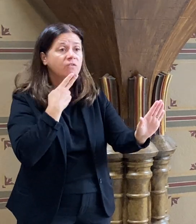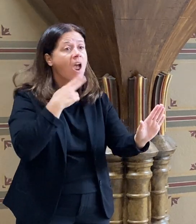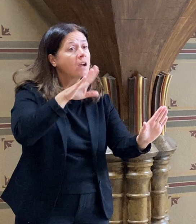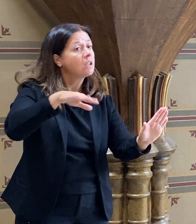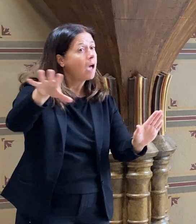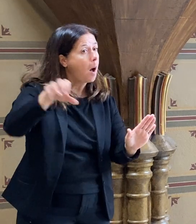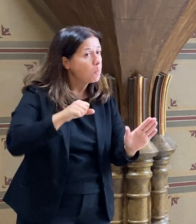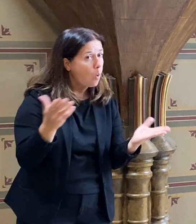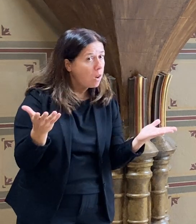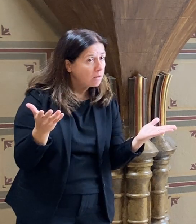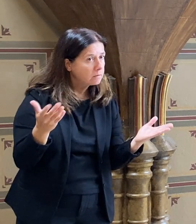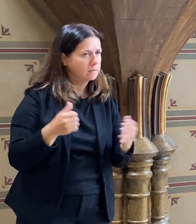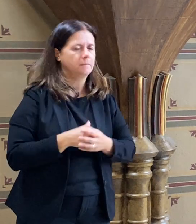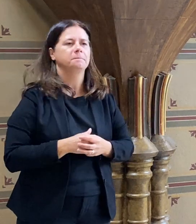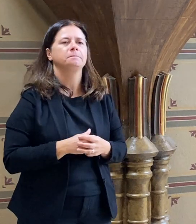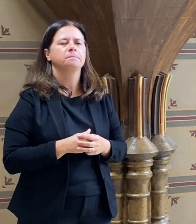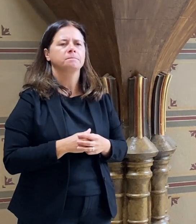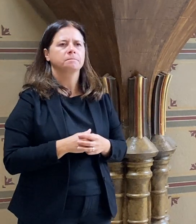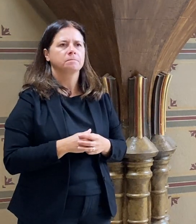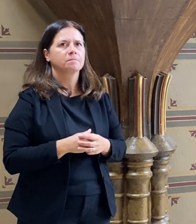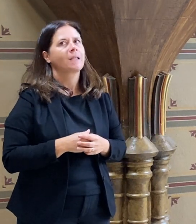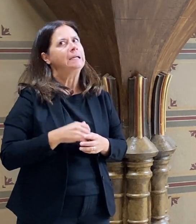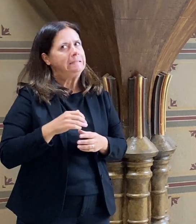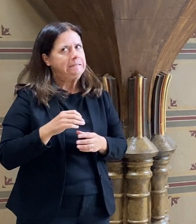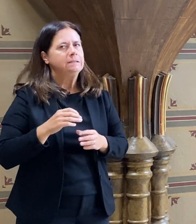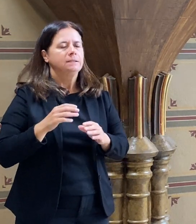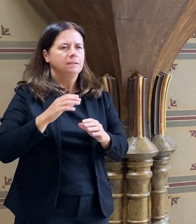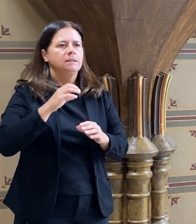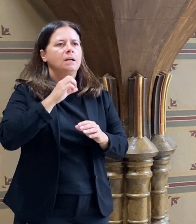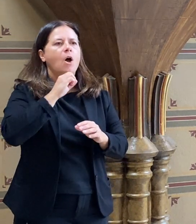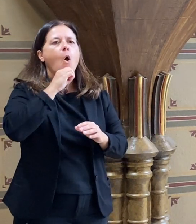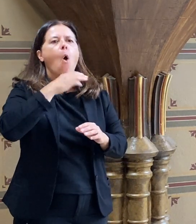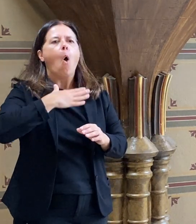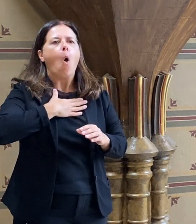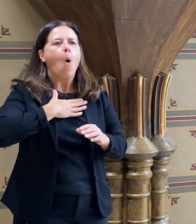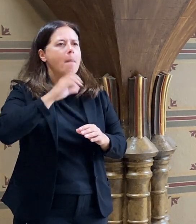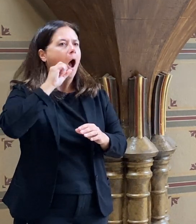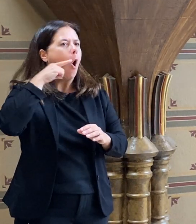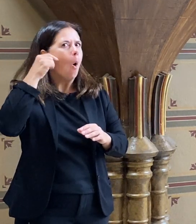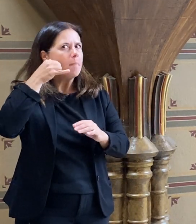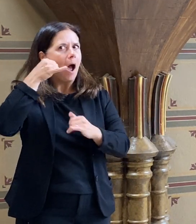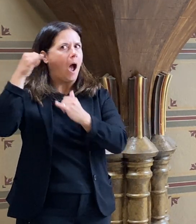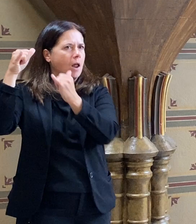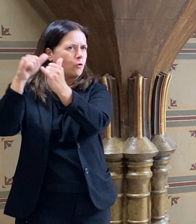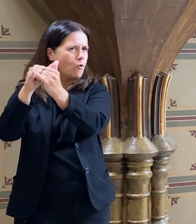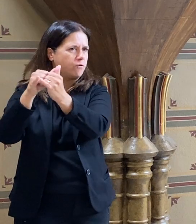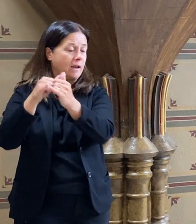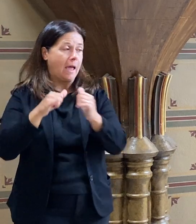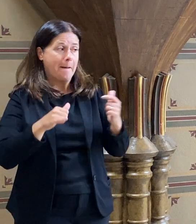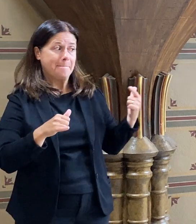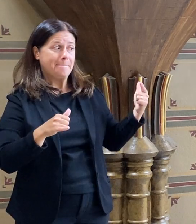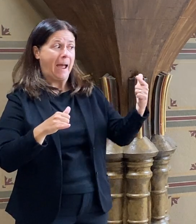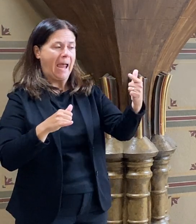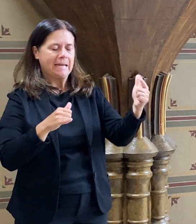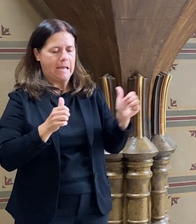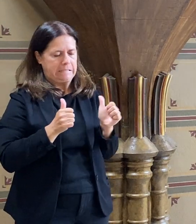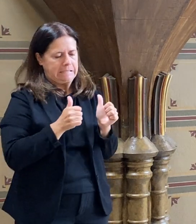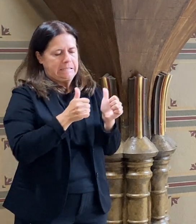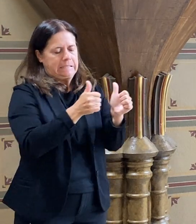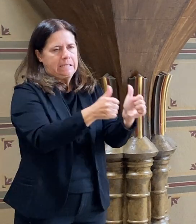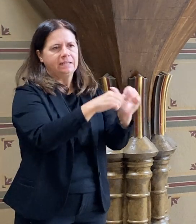die Kinder wieder ab? Großeltern anrufen, denn wir haben jetzt festgestellt, wir haben beide